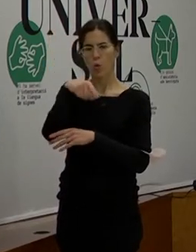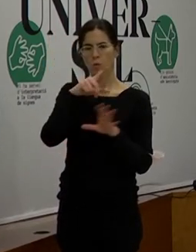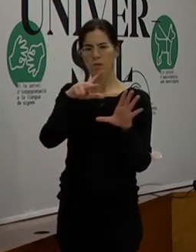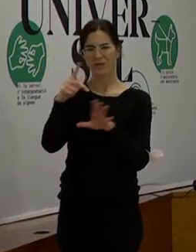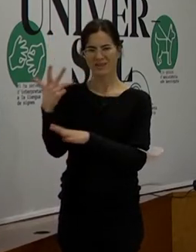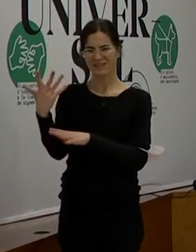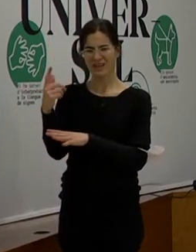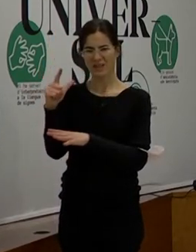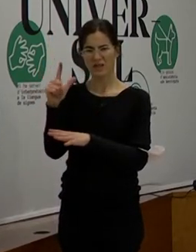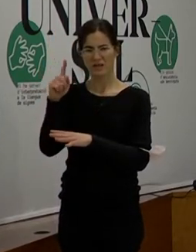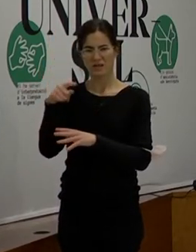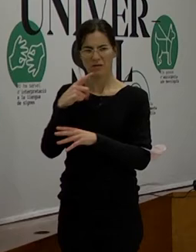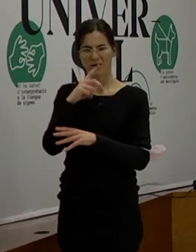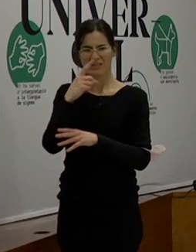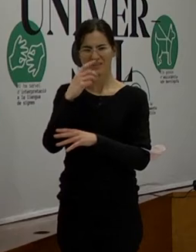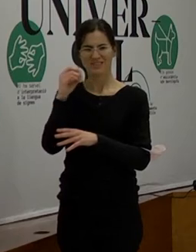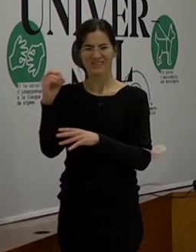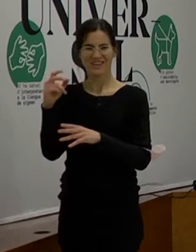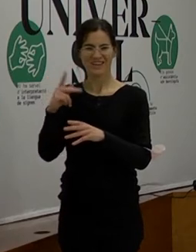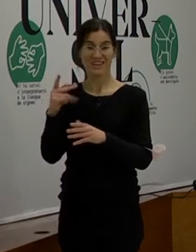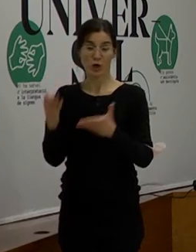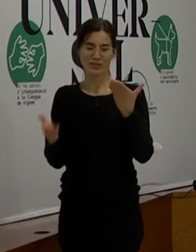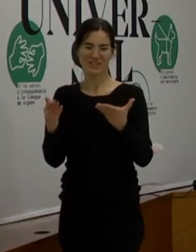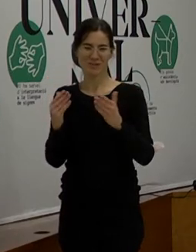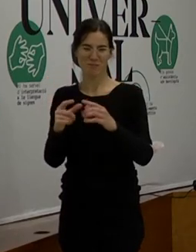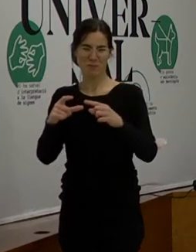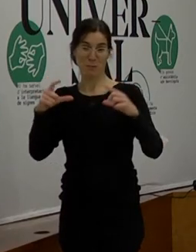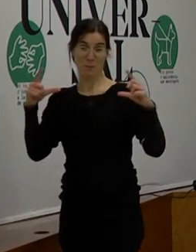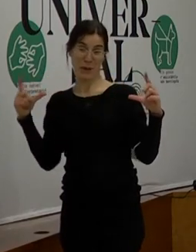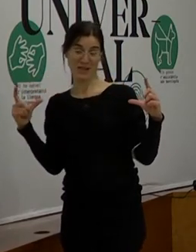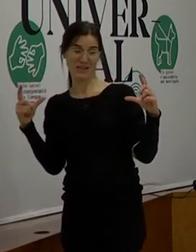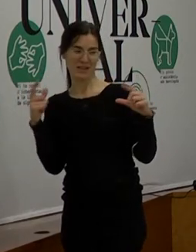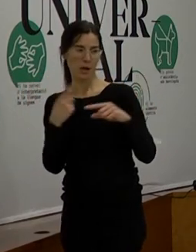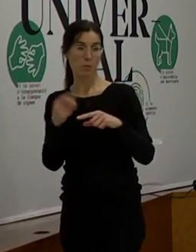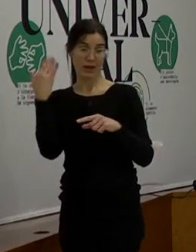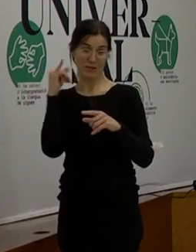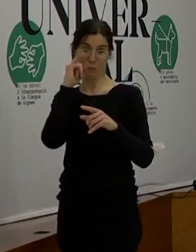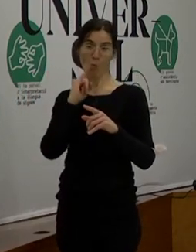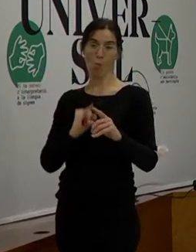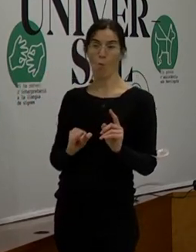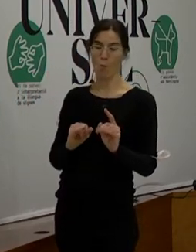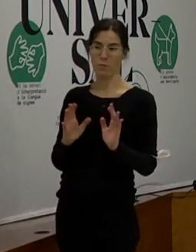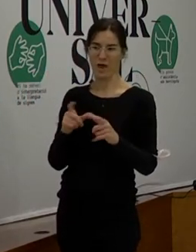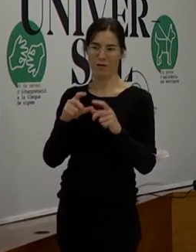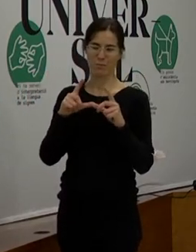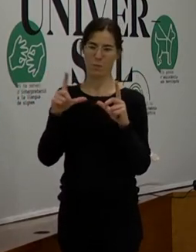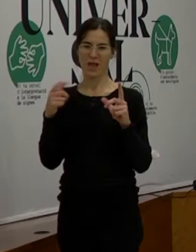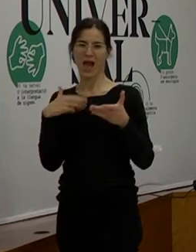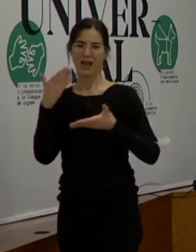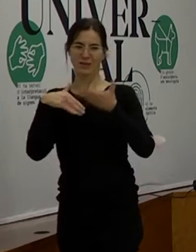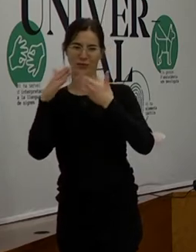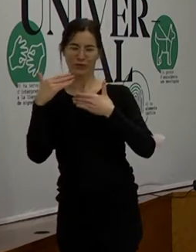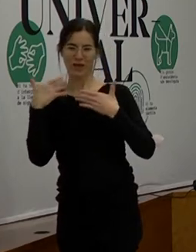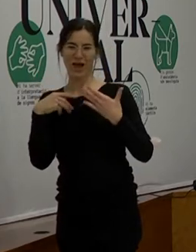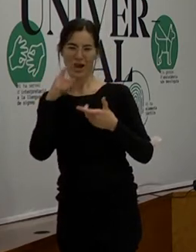i más de 100 kilos increciendo, ¿vale? Perquè jo era més prim. I ara dissimulo, faig